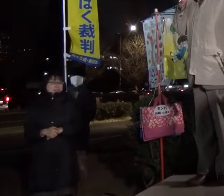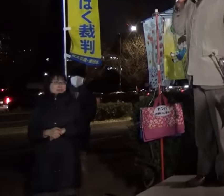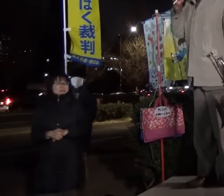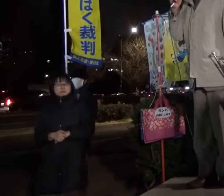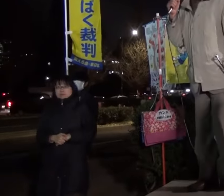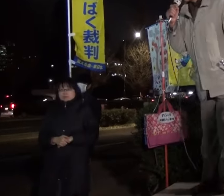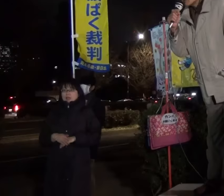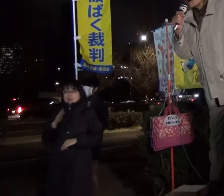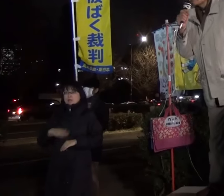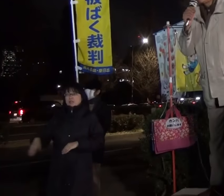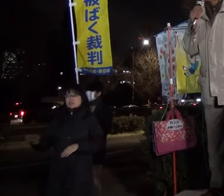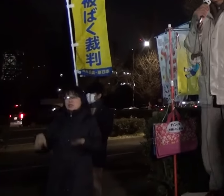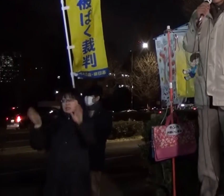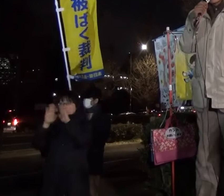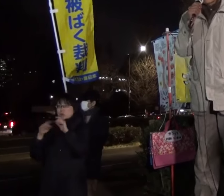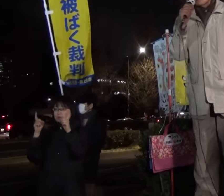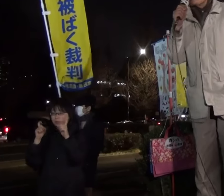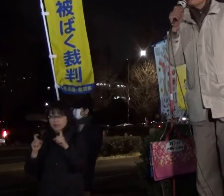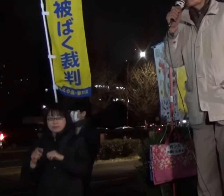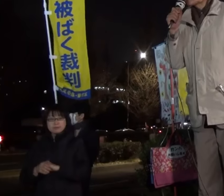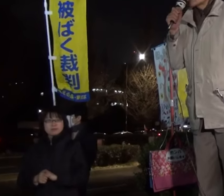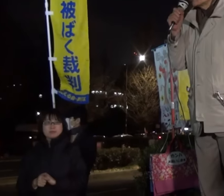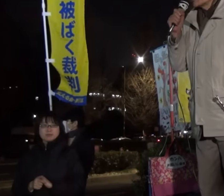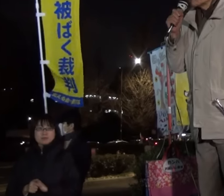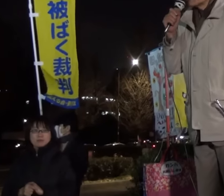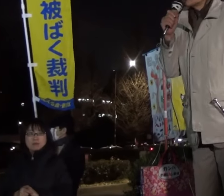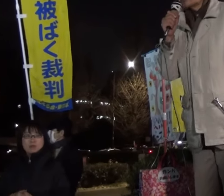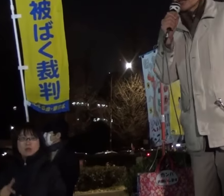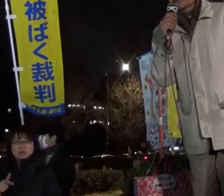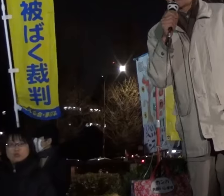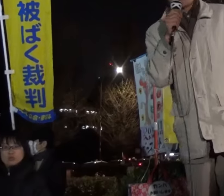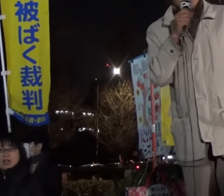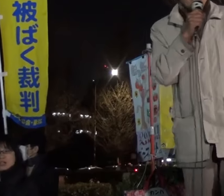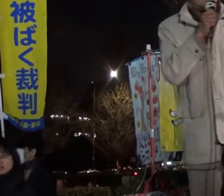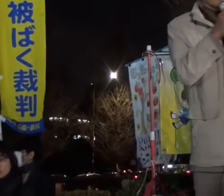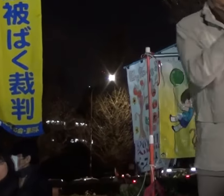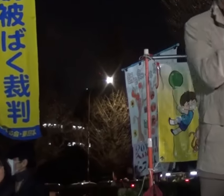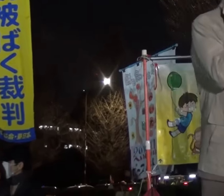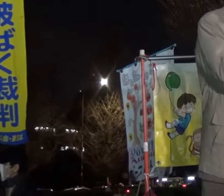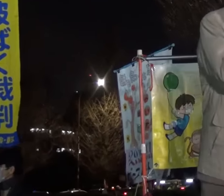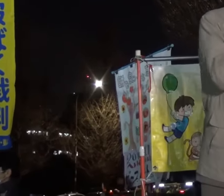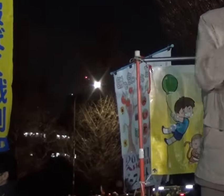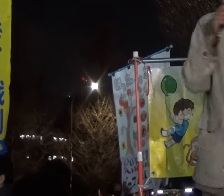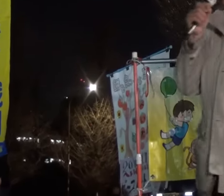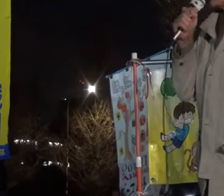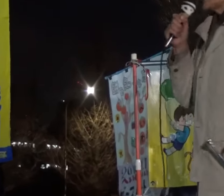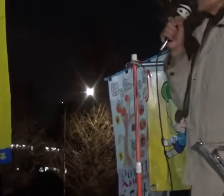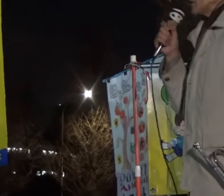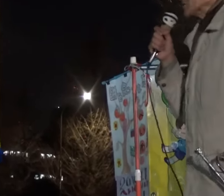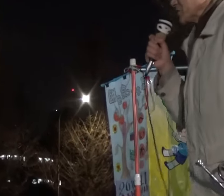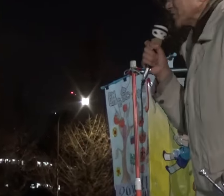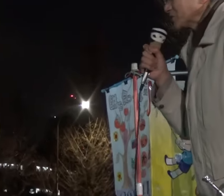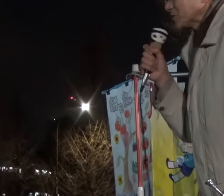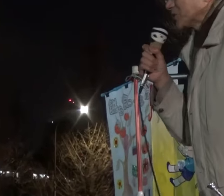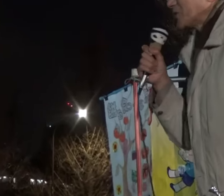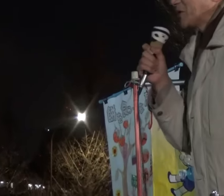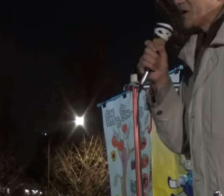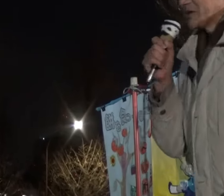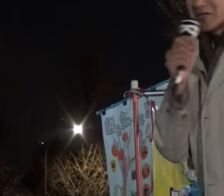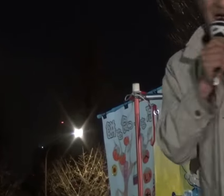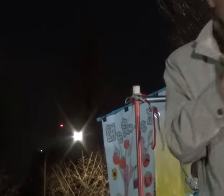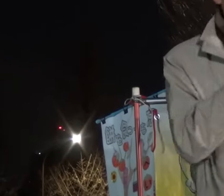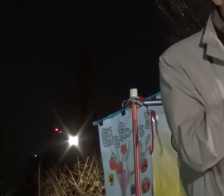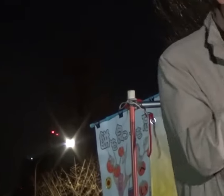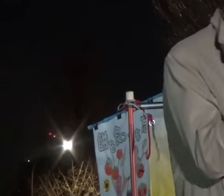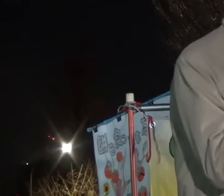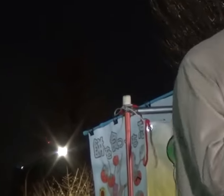皆さんこんばんは。こんばんは。プラスタイの山内です。かっこいい池内さんの後でちょっと